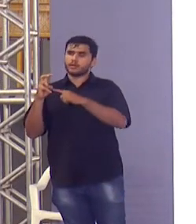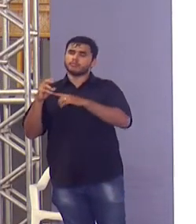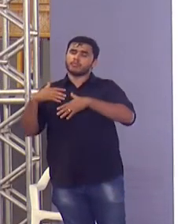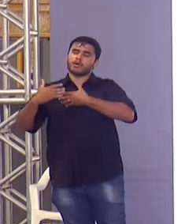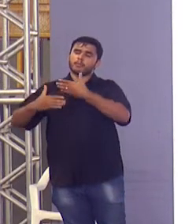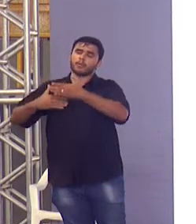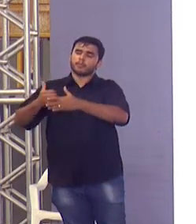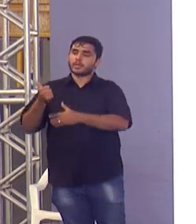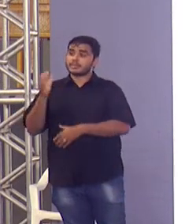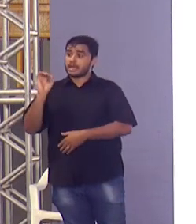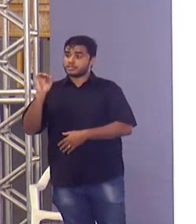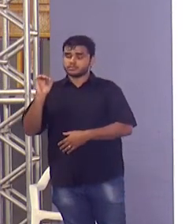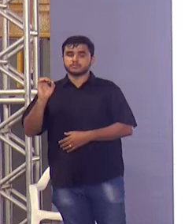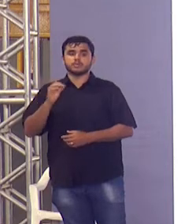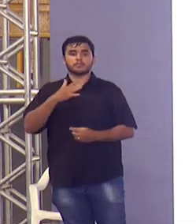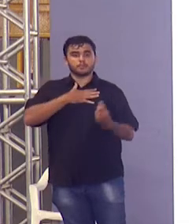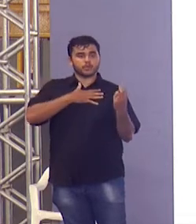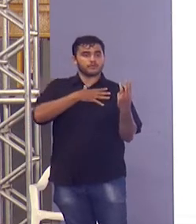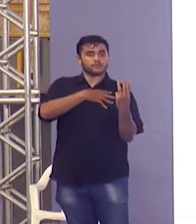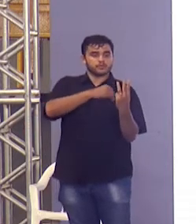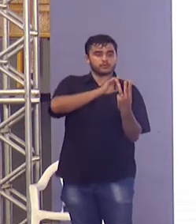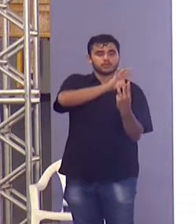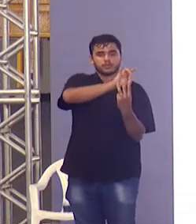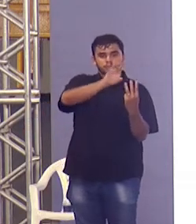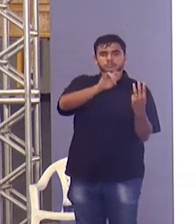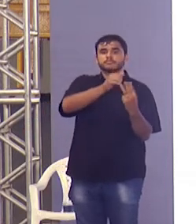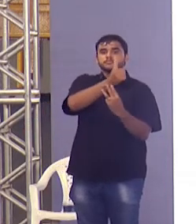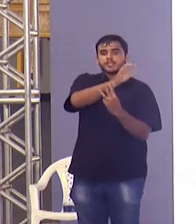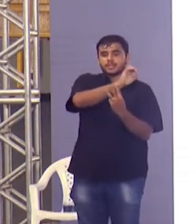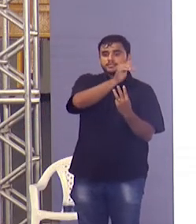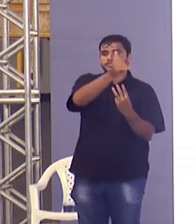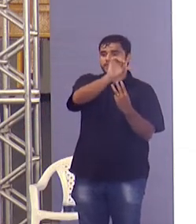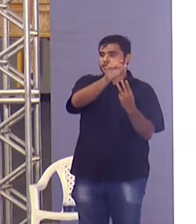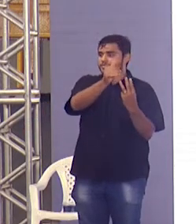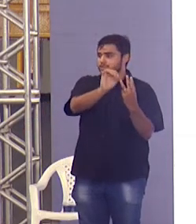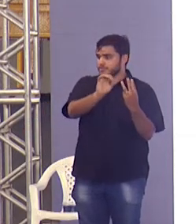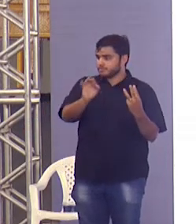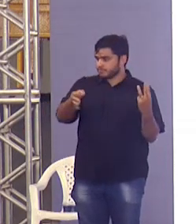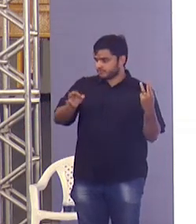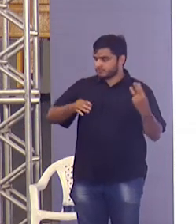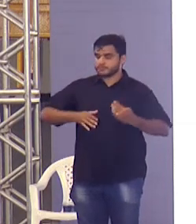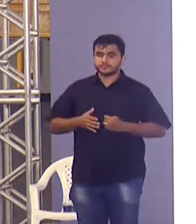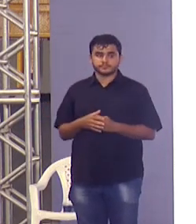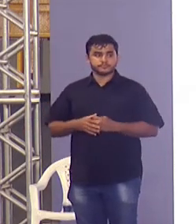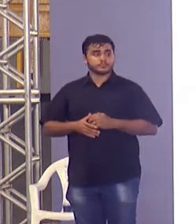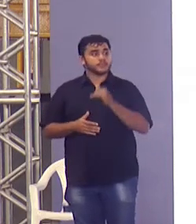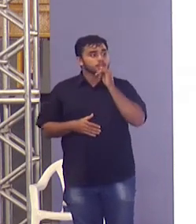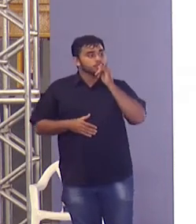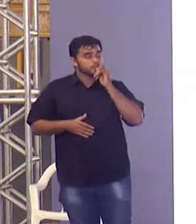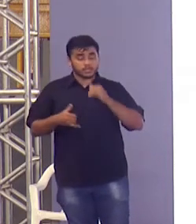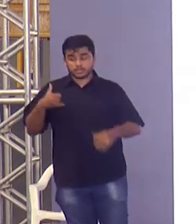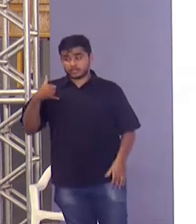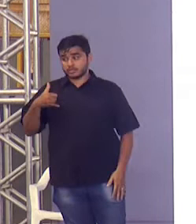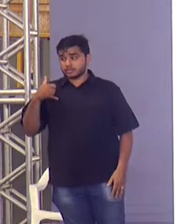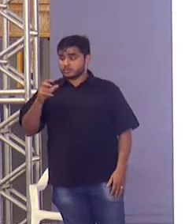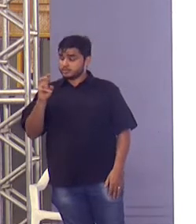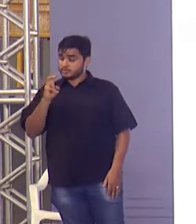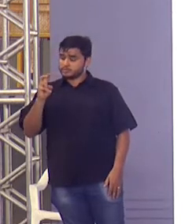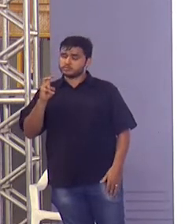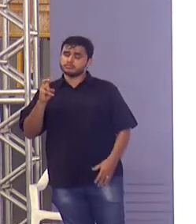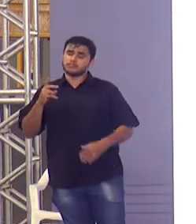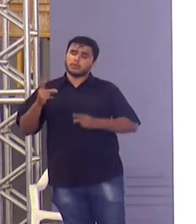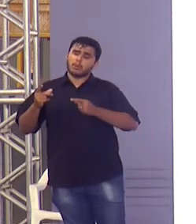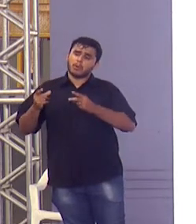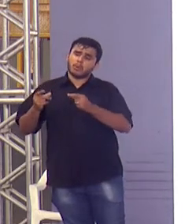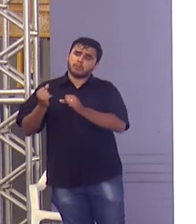ok? Então, eu vou dizer que eu tenho 55 e passaram X anos para mim. Então,